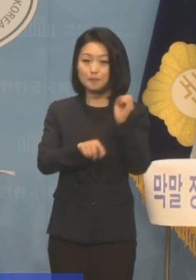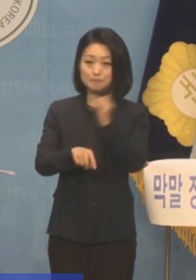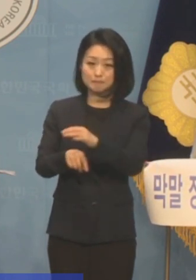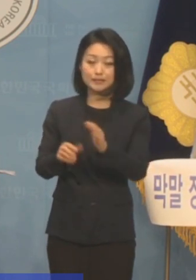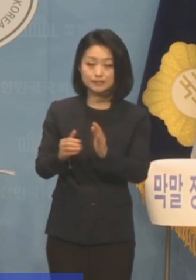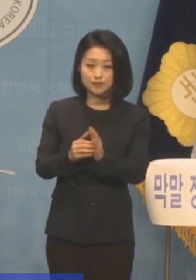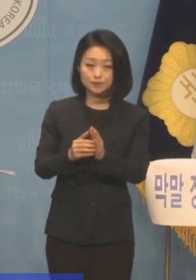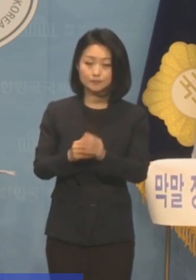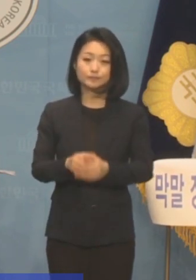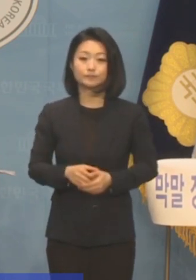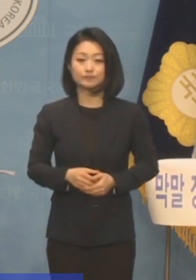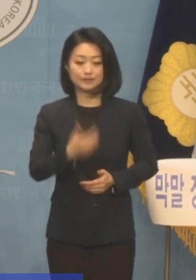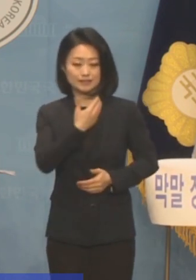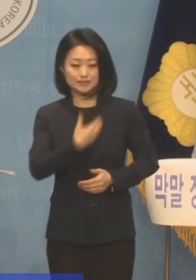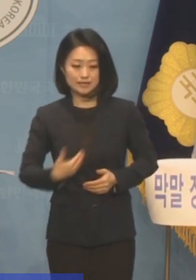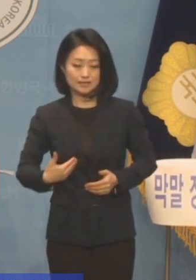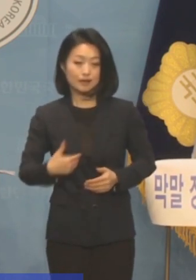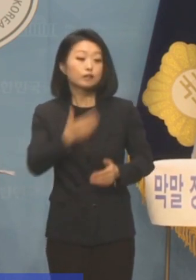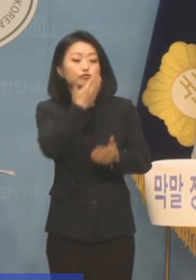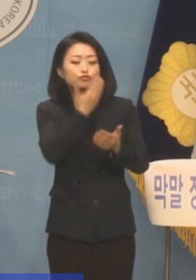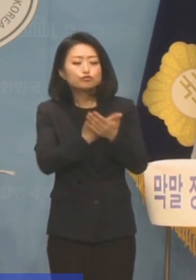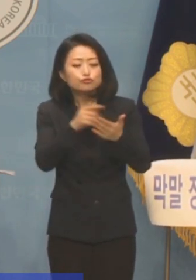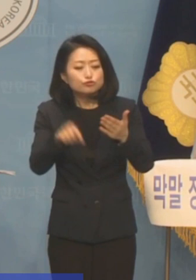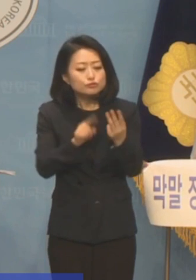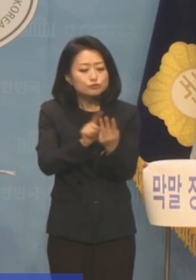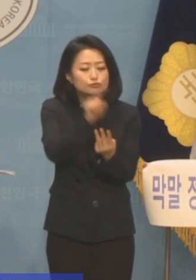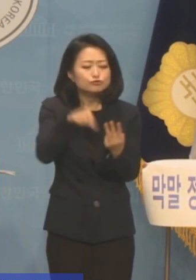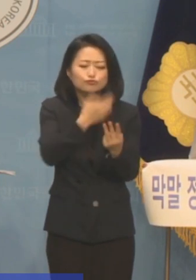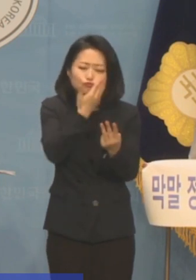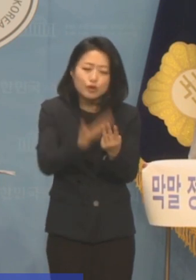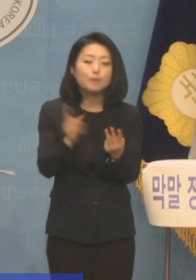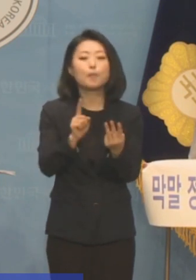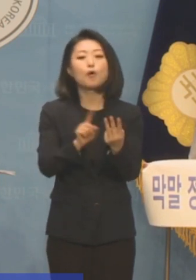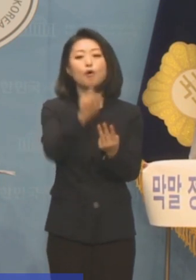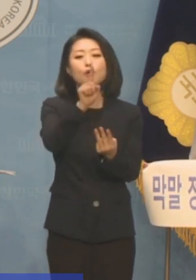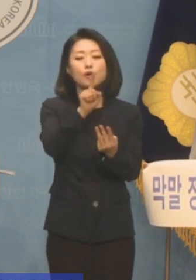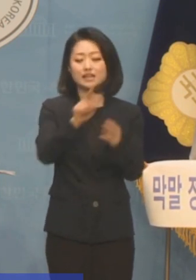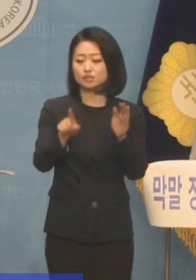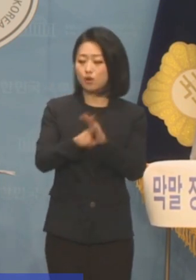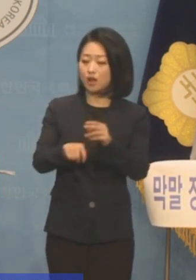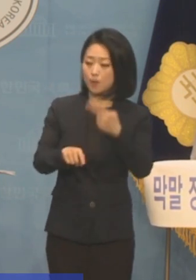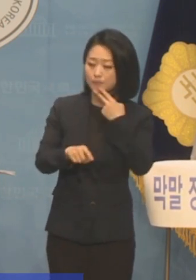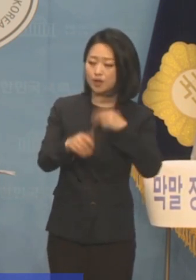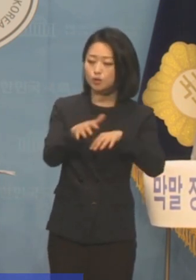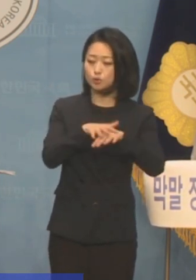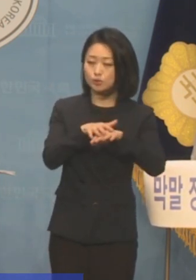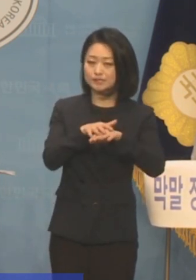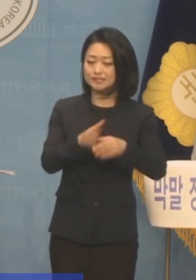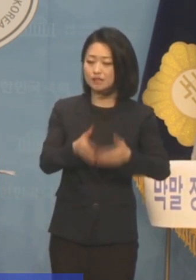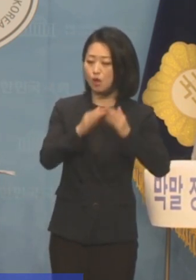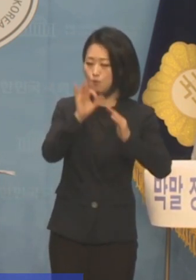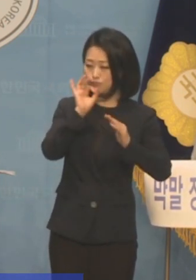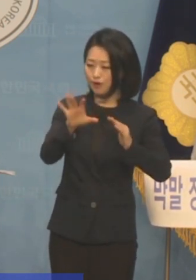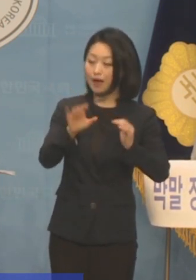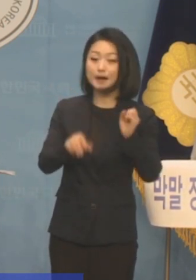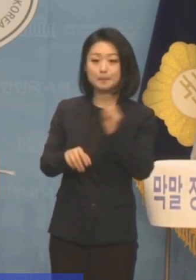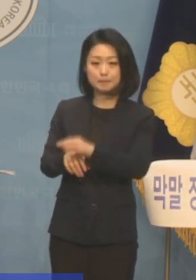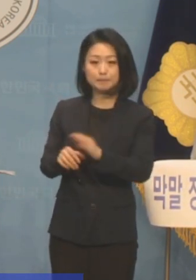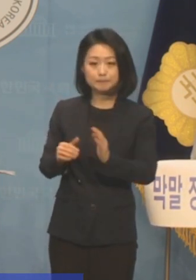있습니다 다시 자공이 그중 가장 요한 것이 무엇이라고 묻자 신뢰가 없으면 조직의 립은 불가능하다라고